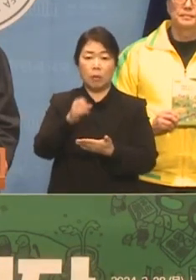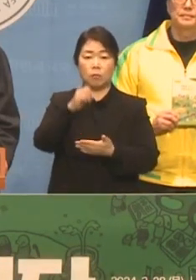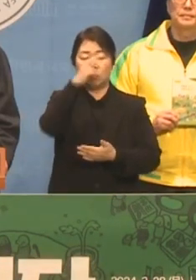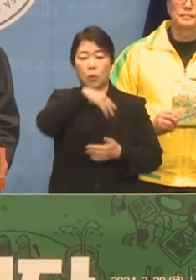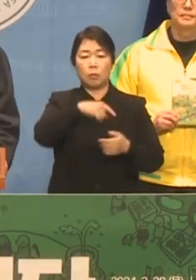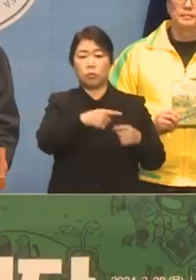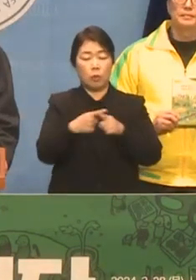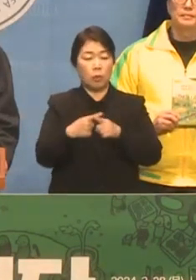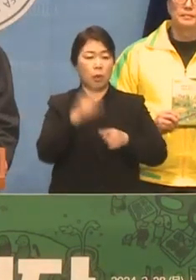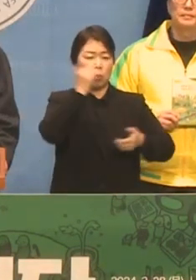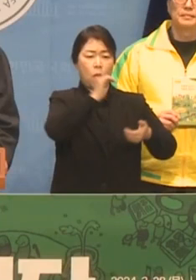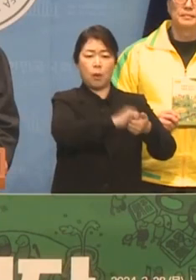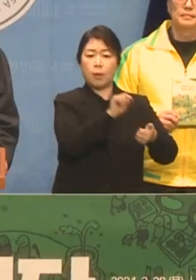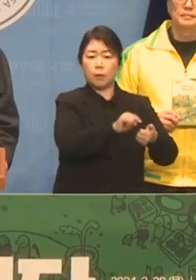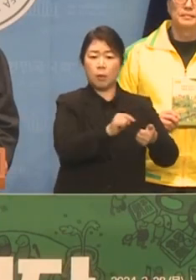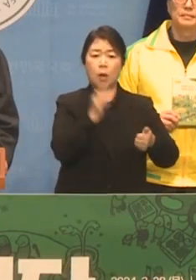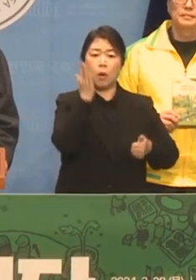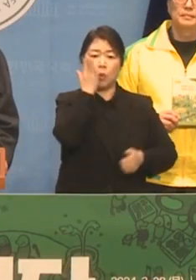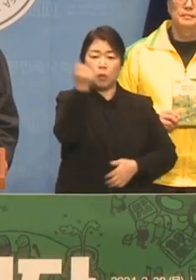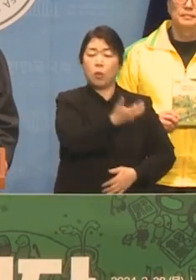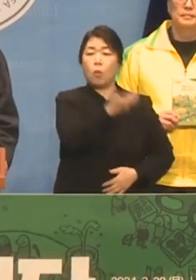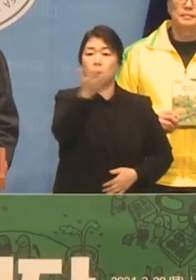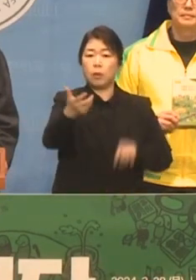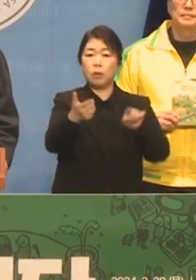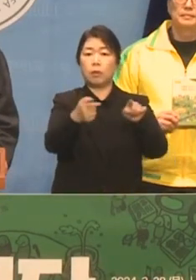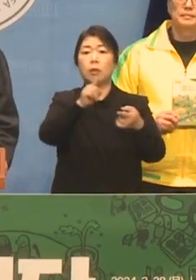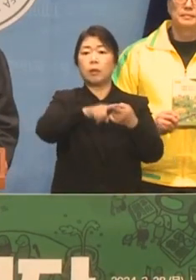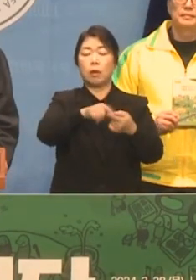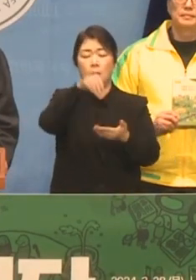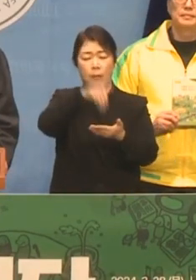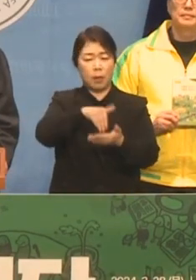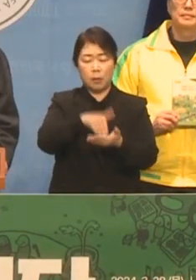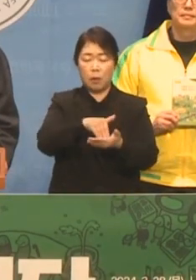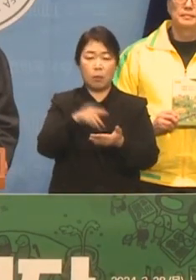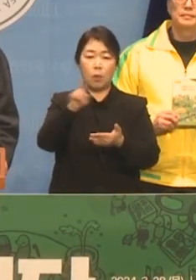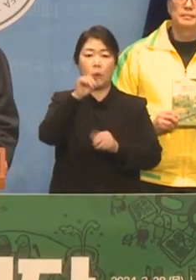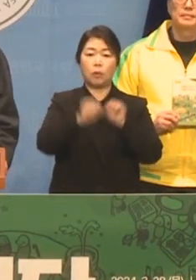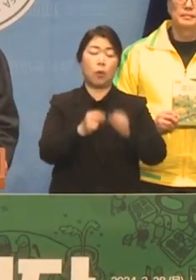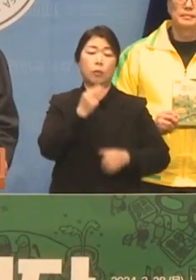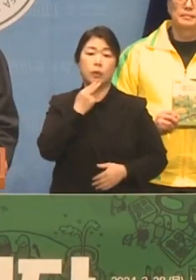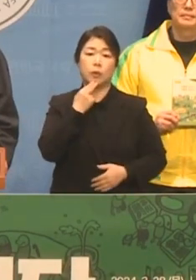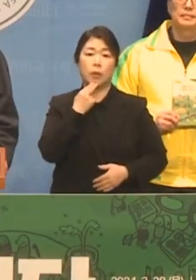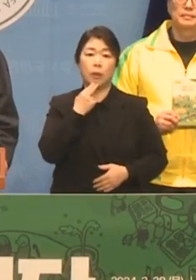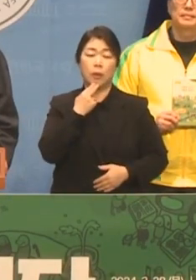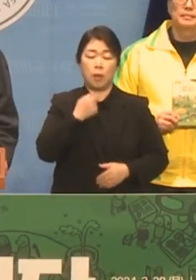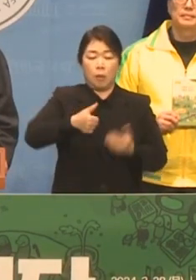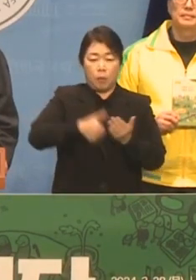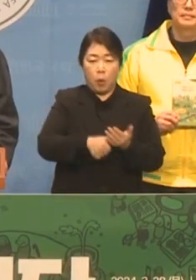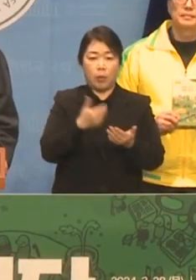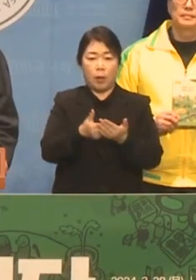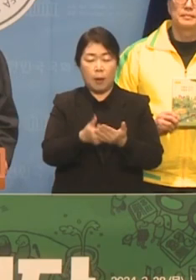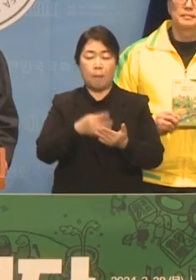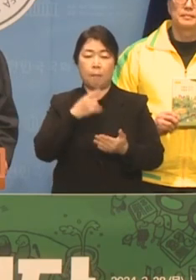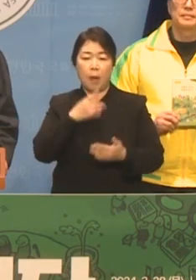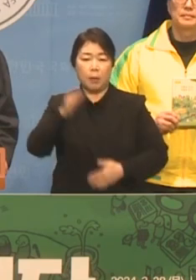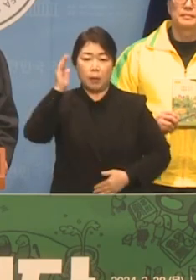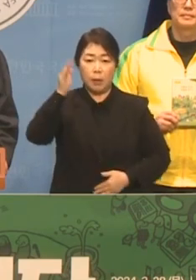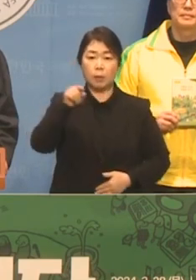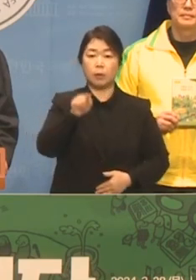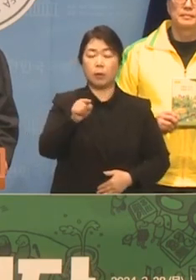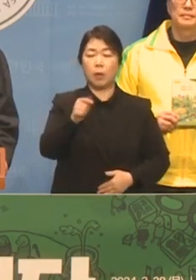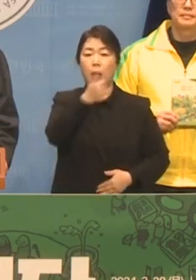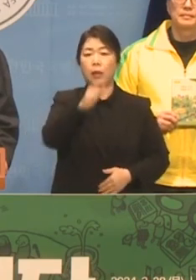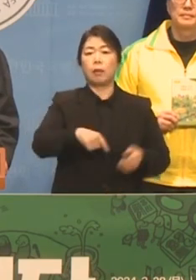용산으로 옮긴 행위에 대해서 어떠한 반성적 고찰도 없이 어 표시만 자극하려 한